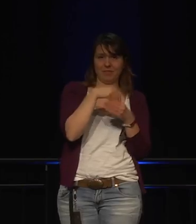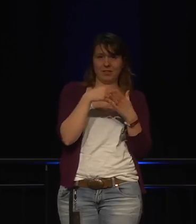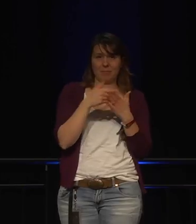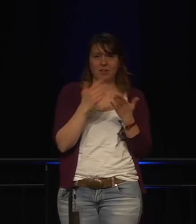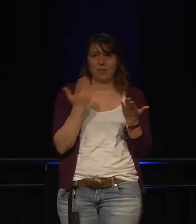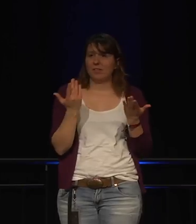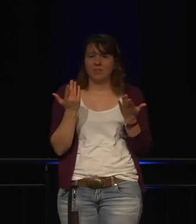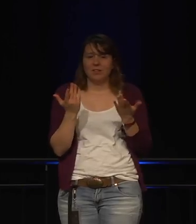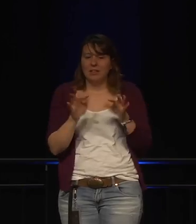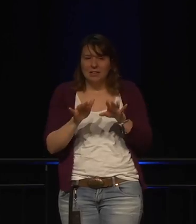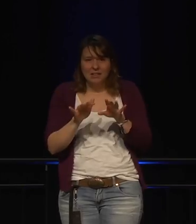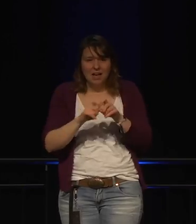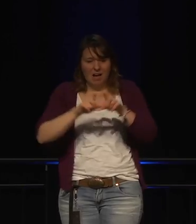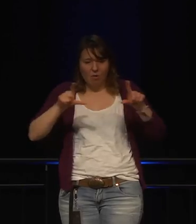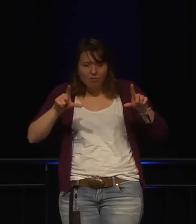publicidad integrada.